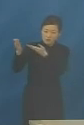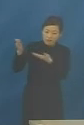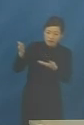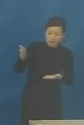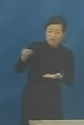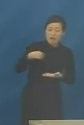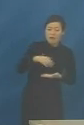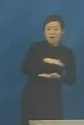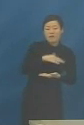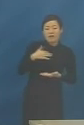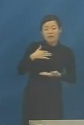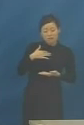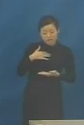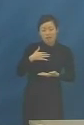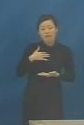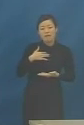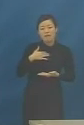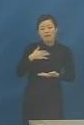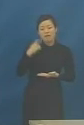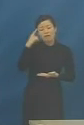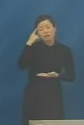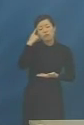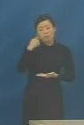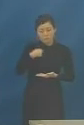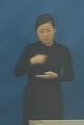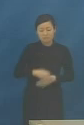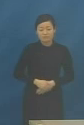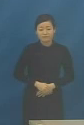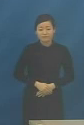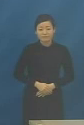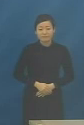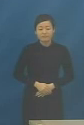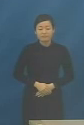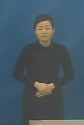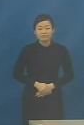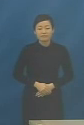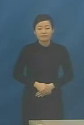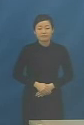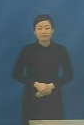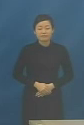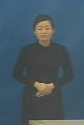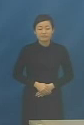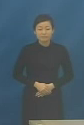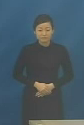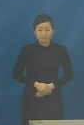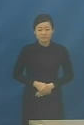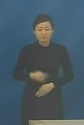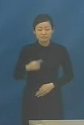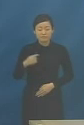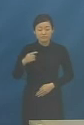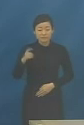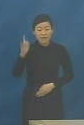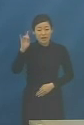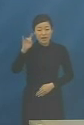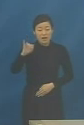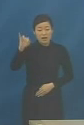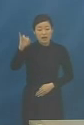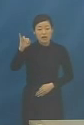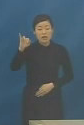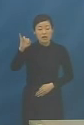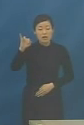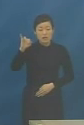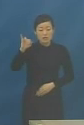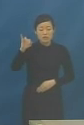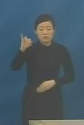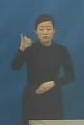いうふうに思いますまああの博多の母系の方はトライ陣形でありそしてあの父兄の